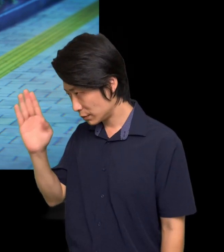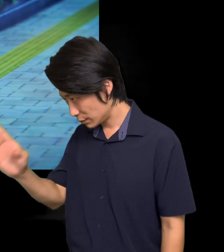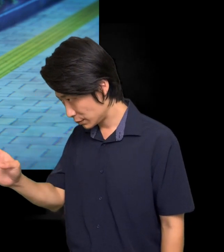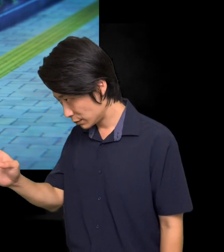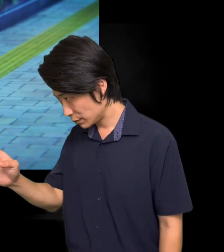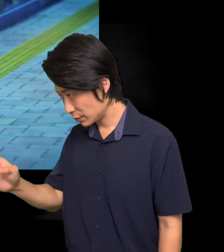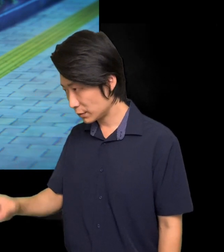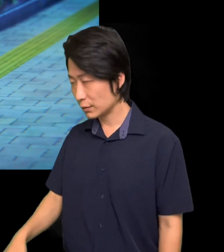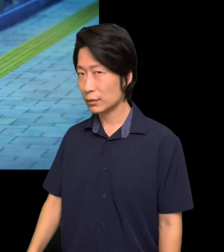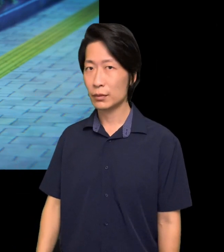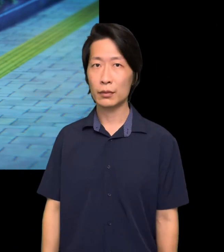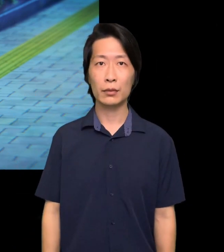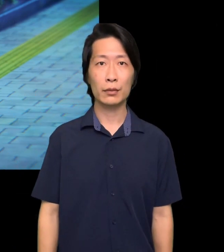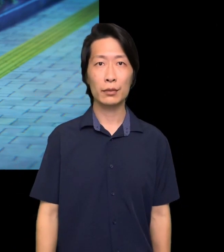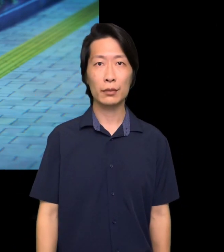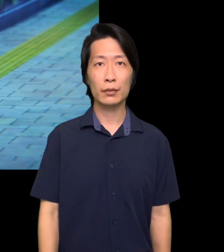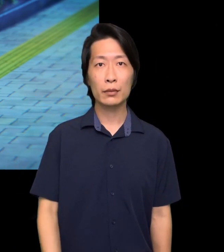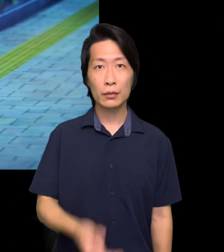ごめんなさい。